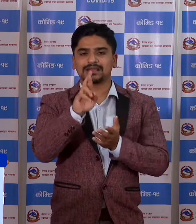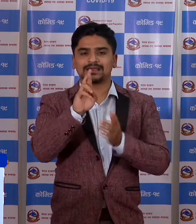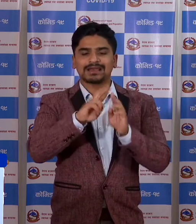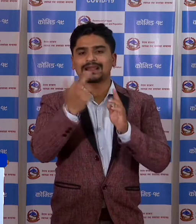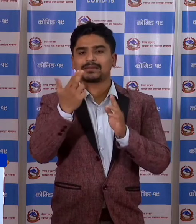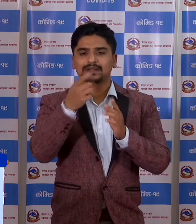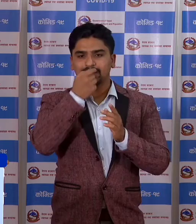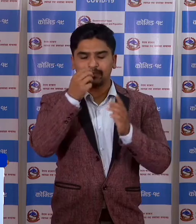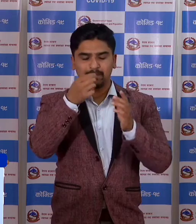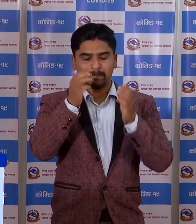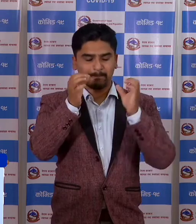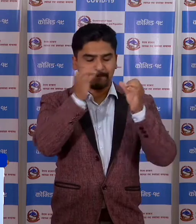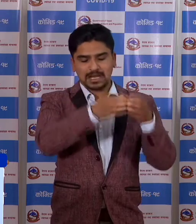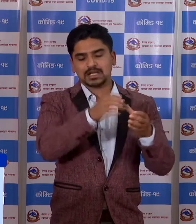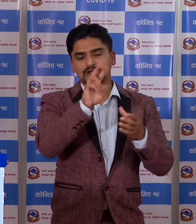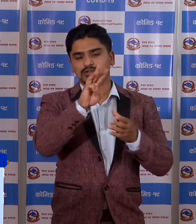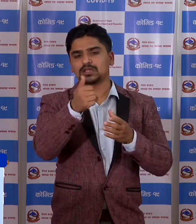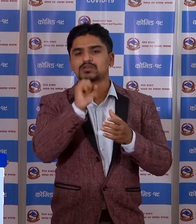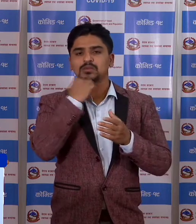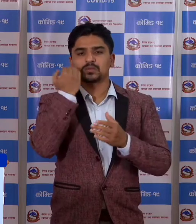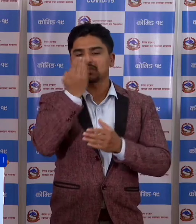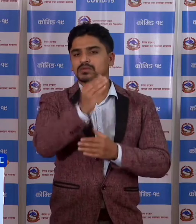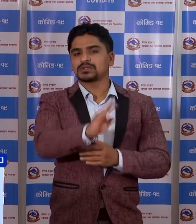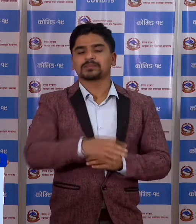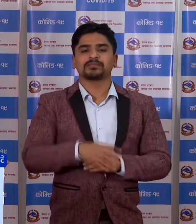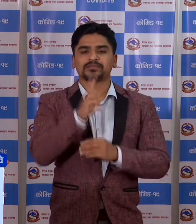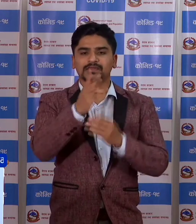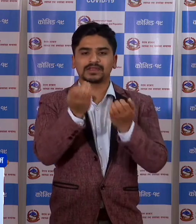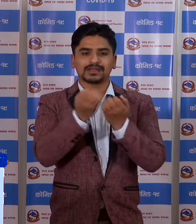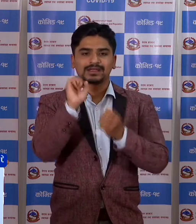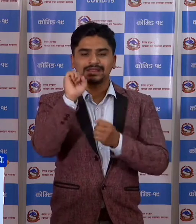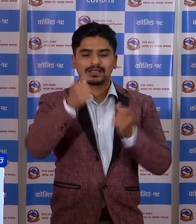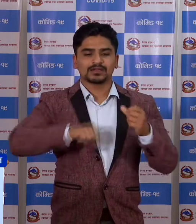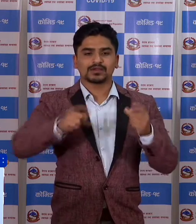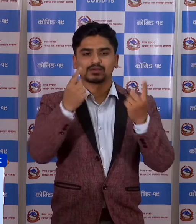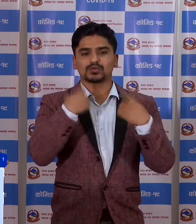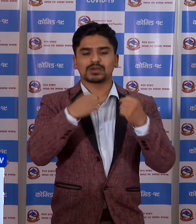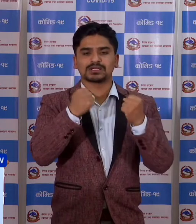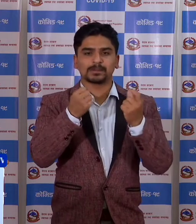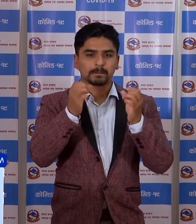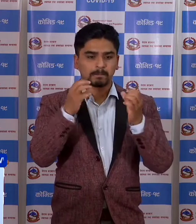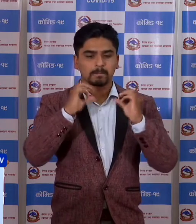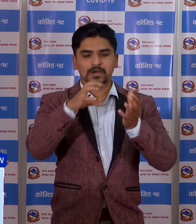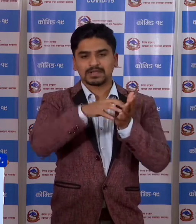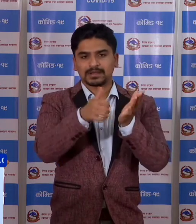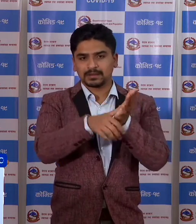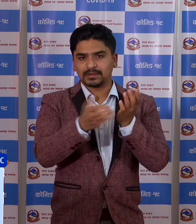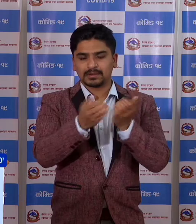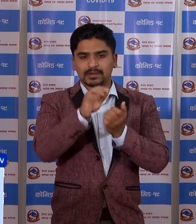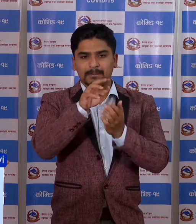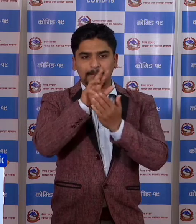1 जना 36 वर्षीय पुरुष हुनुहुन्छ। त्यसै गरी राष्ट्रिय जनस्वास्थ्य प्रयोगशालामा गरिएको